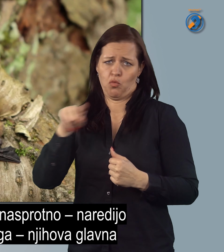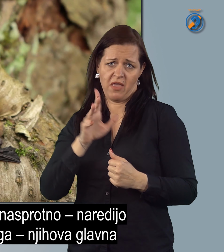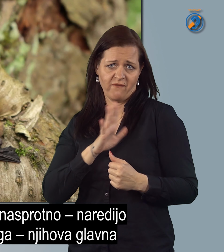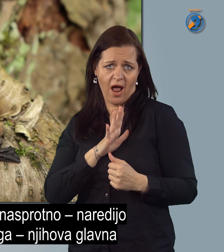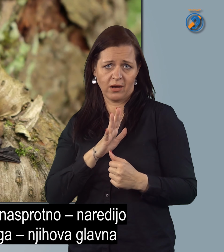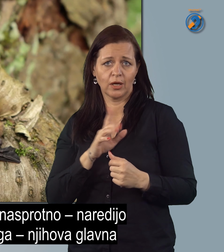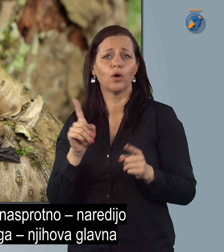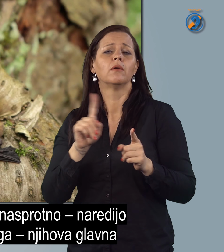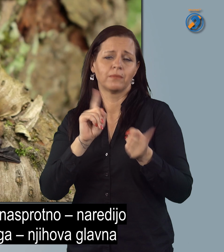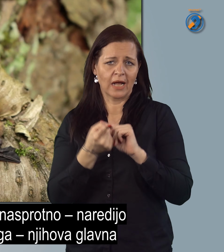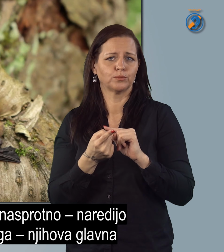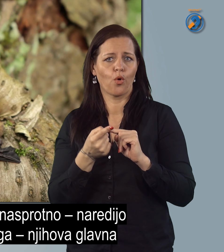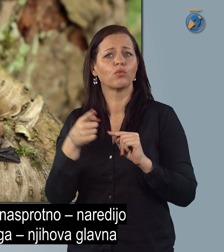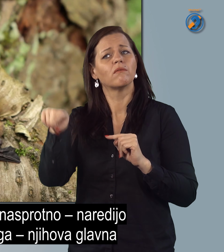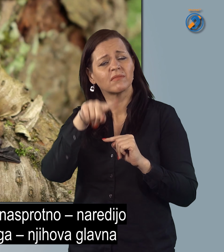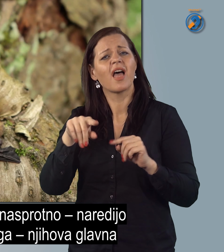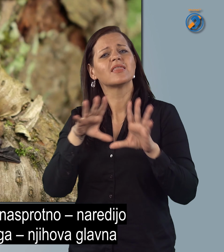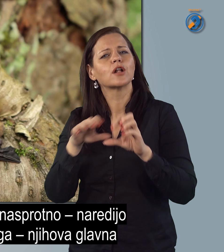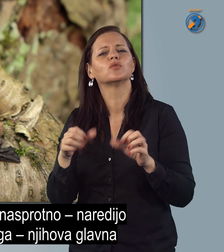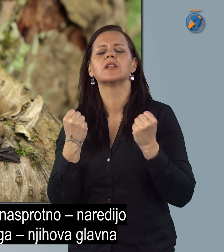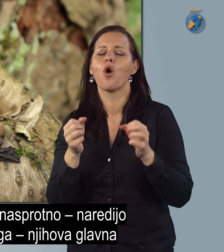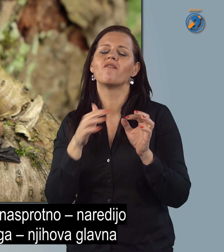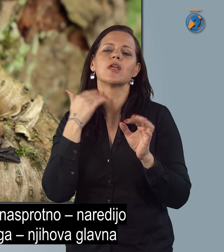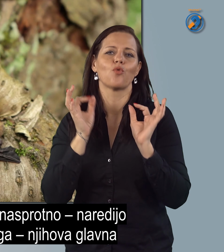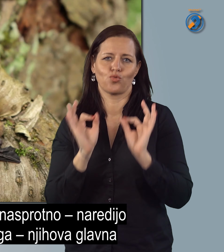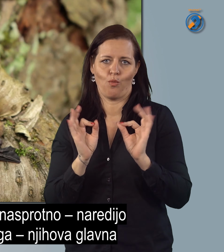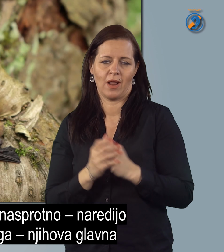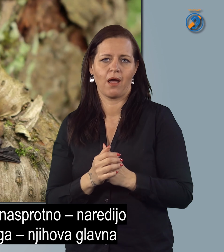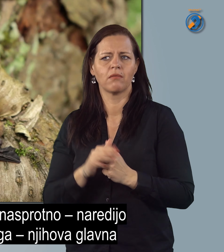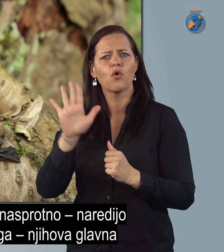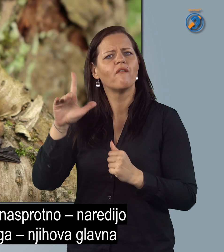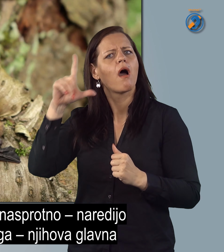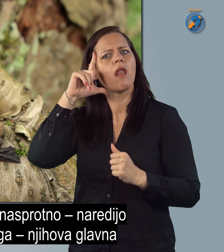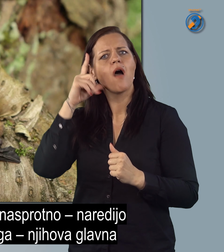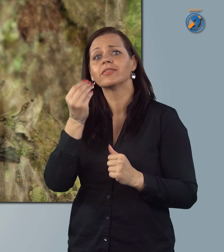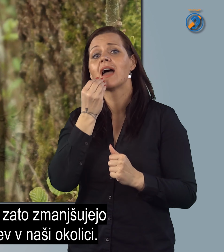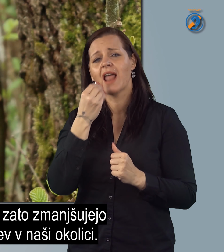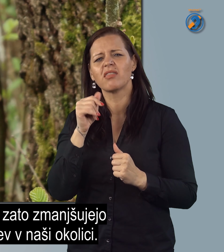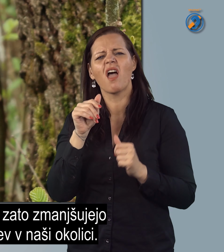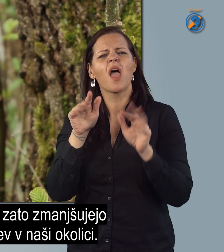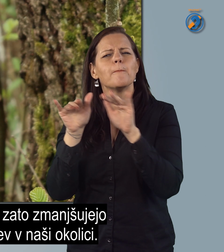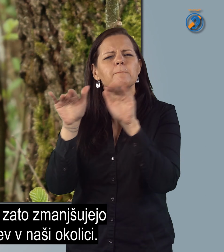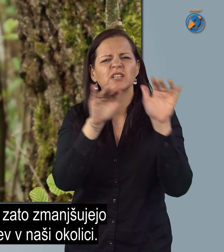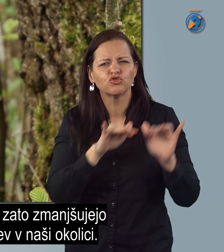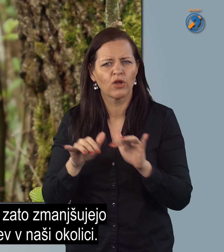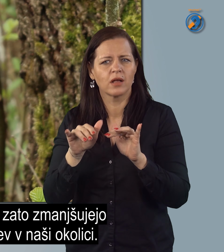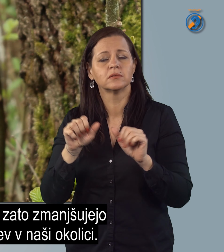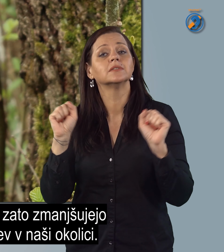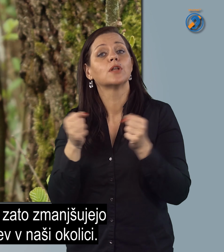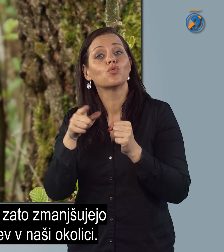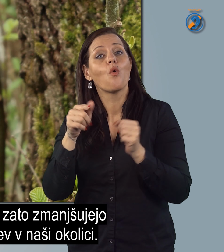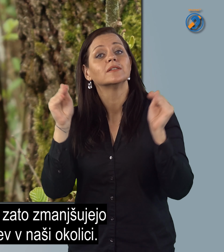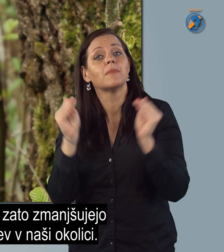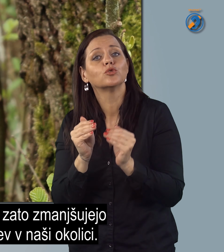Niso nevarni, prav nasprotno, naredijo zelo veliko dobrega. Njihova glavna hrana je mrčez, zato